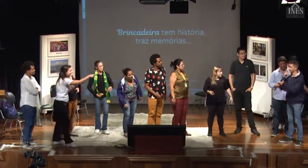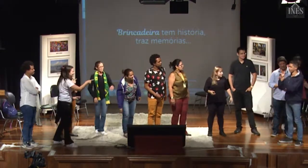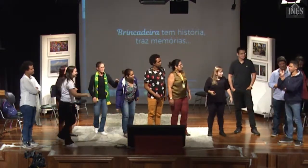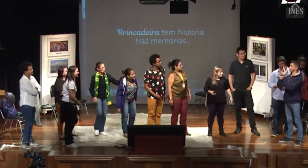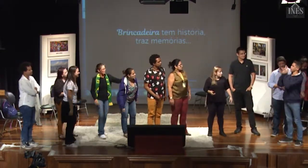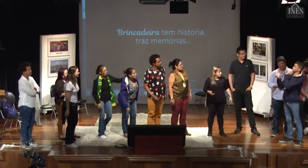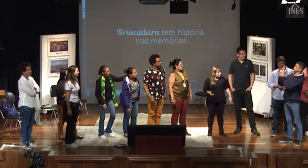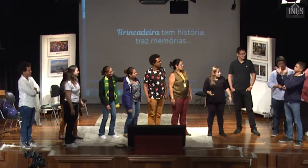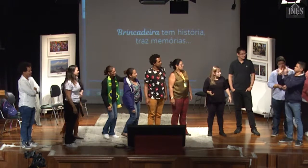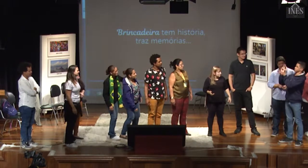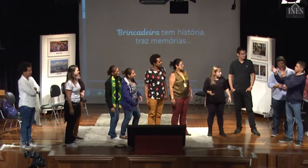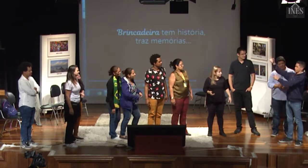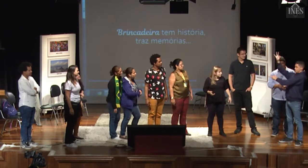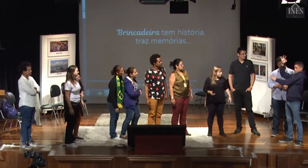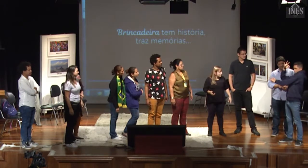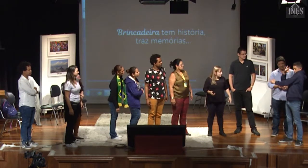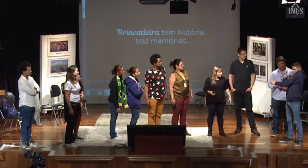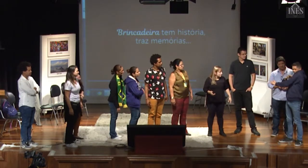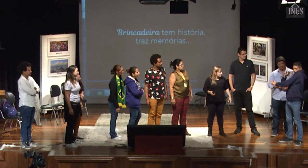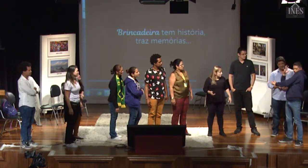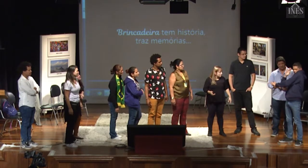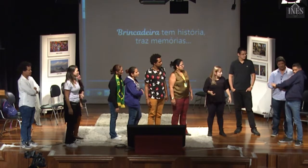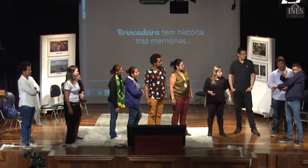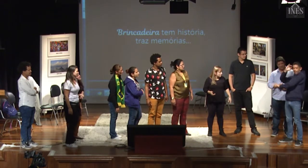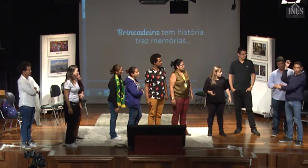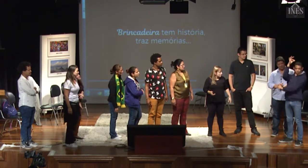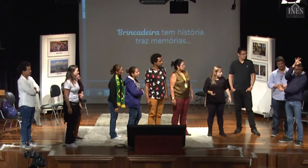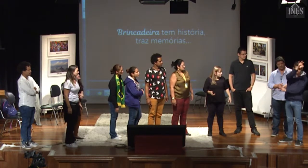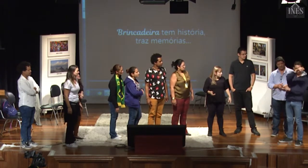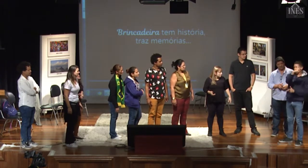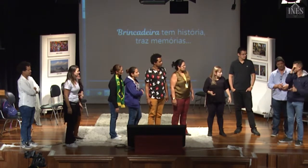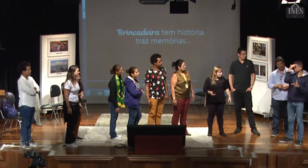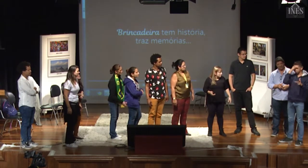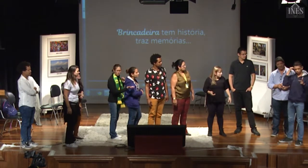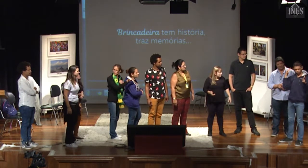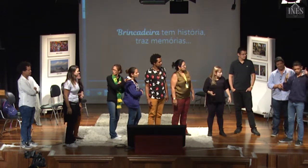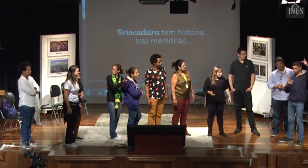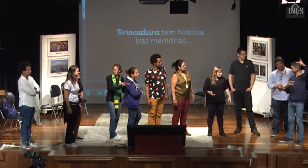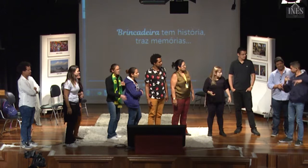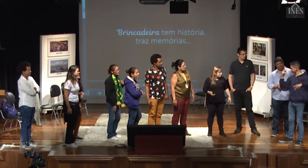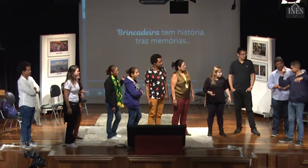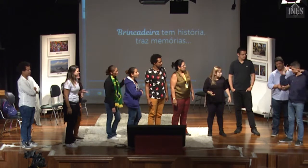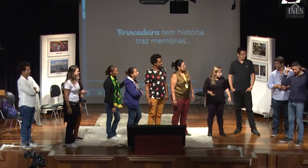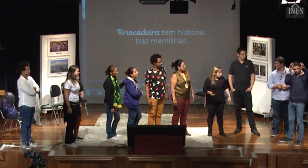Ela falou que estava conversando, um mosquito picou, ela a empurrou e picou outra pessoa.